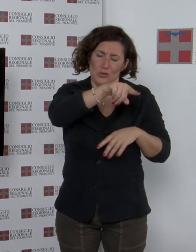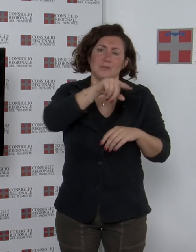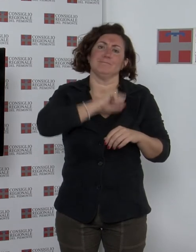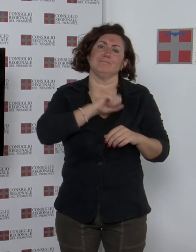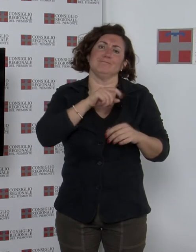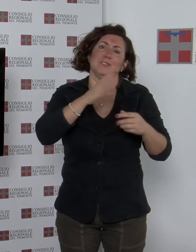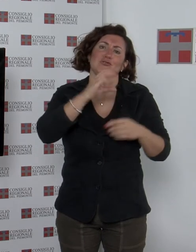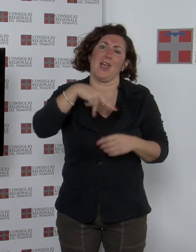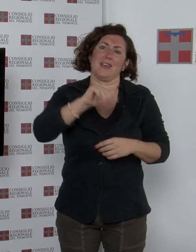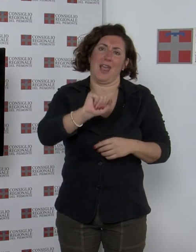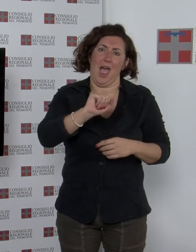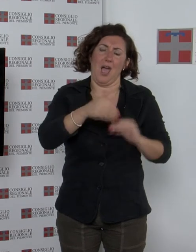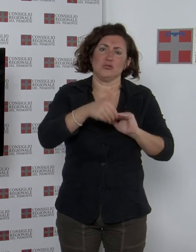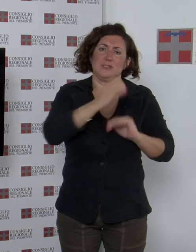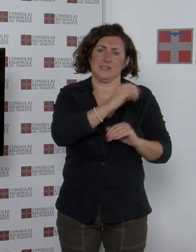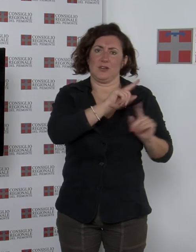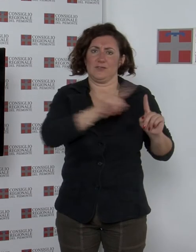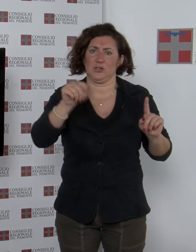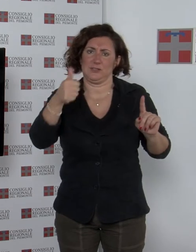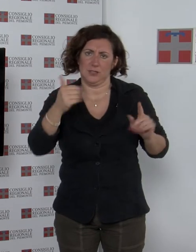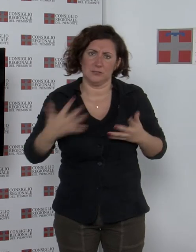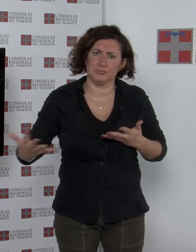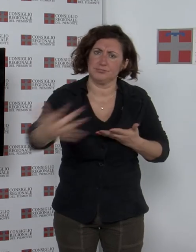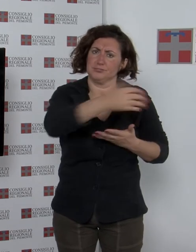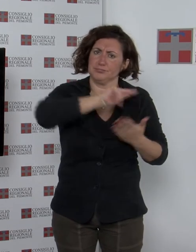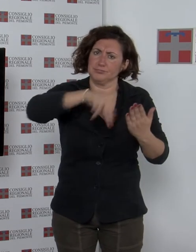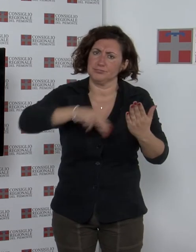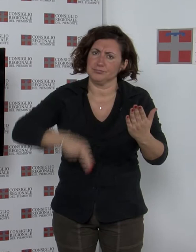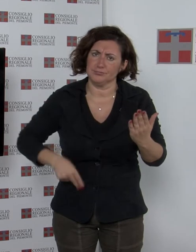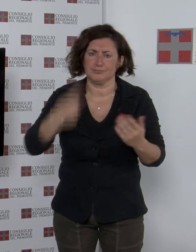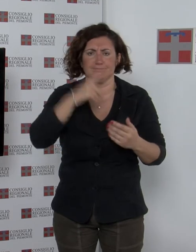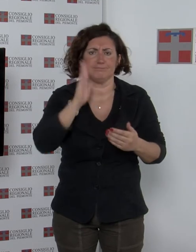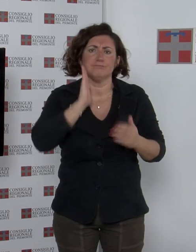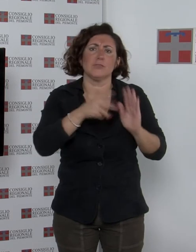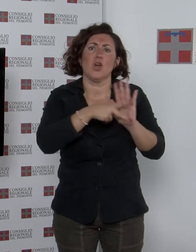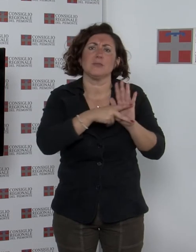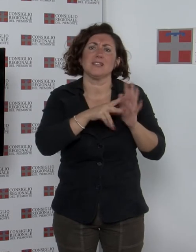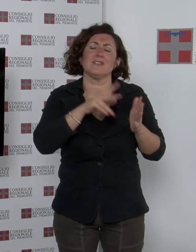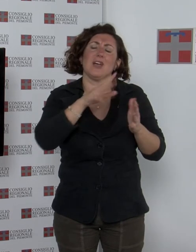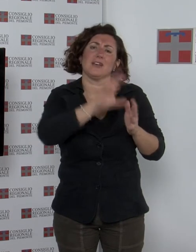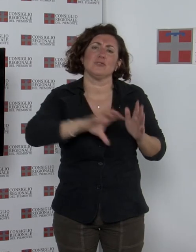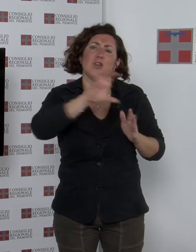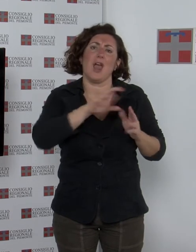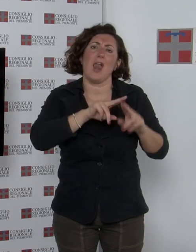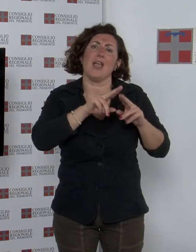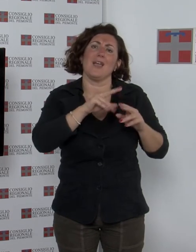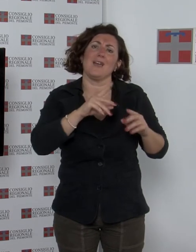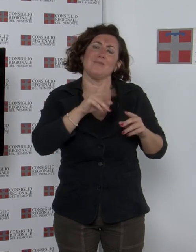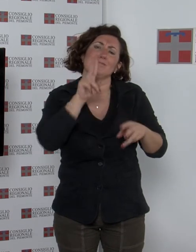relative firme per chiedere di aggiornare la normativa regionale sui baby parking il 19 settembre sono state ricevute una delegazione di